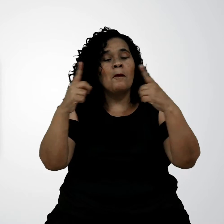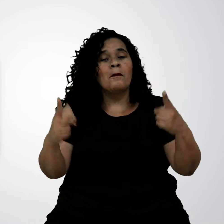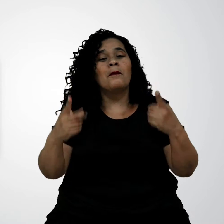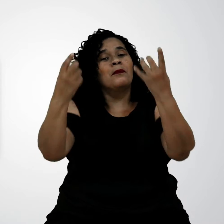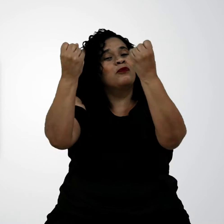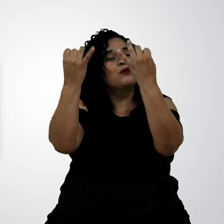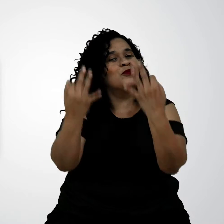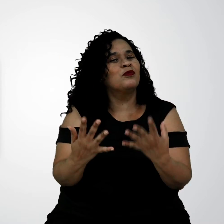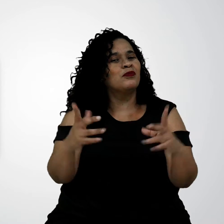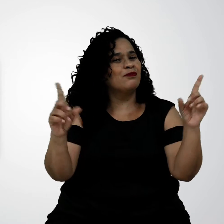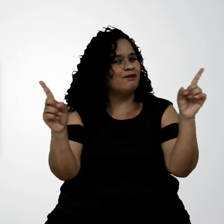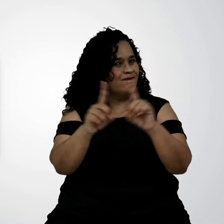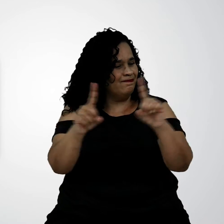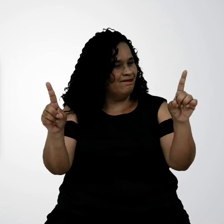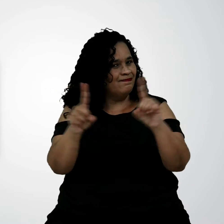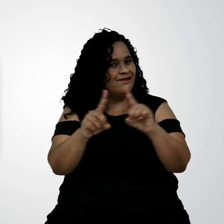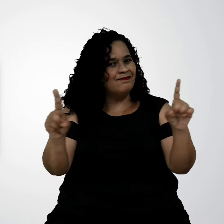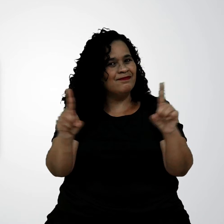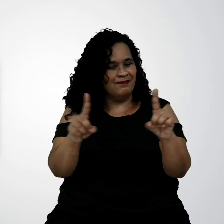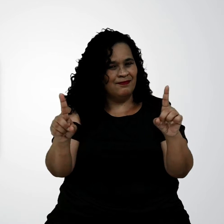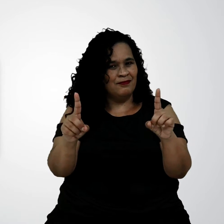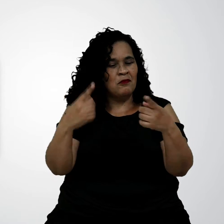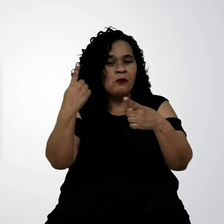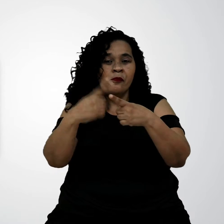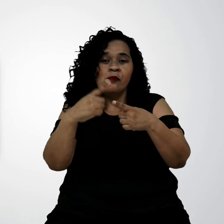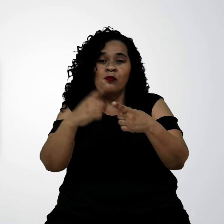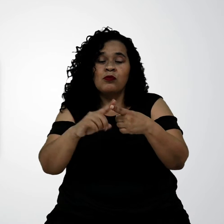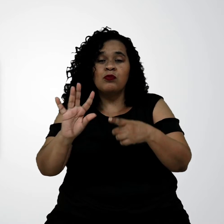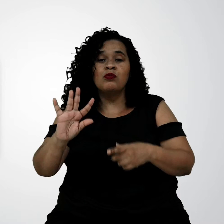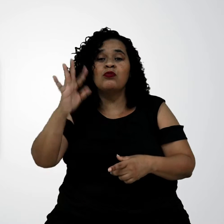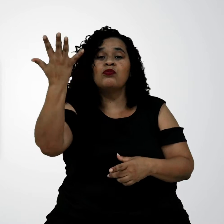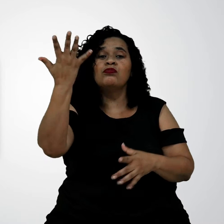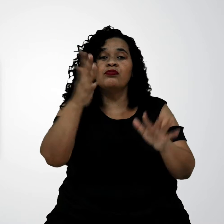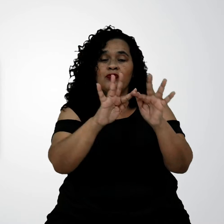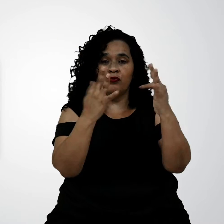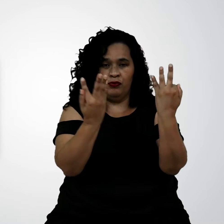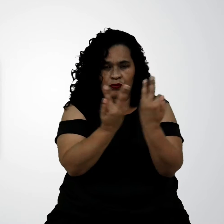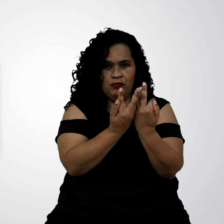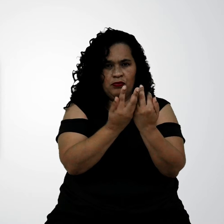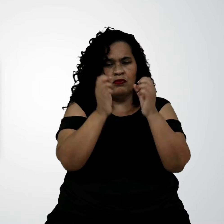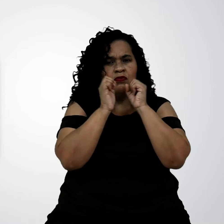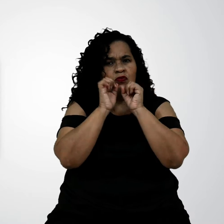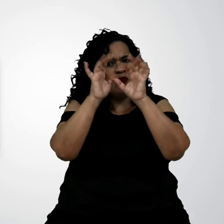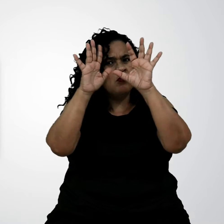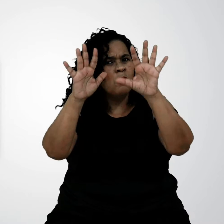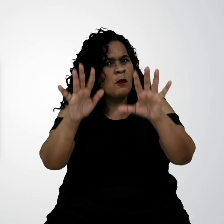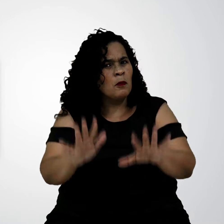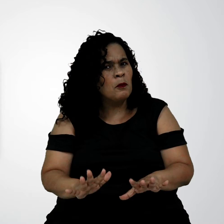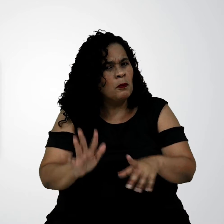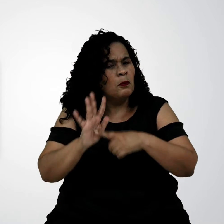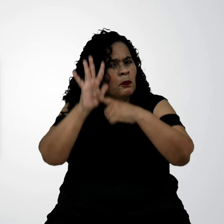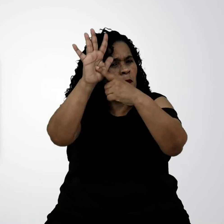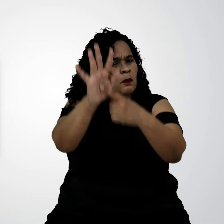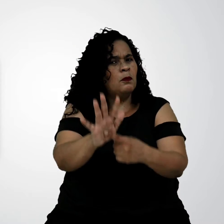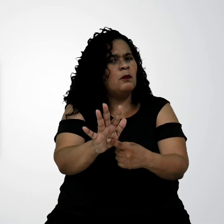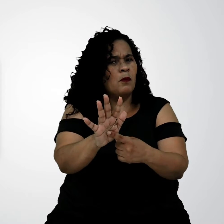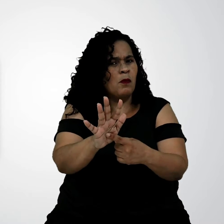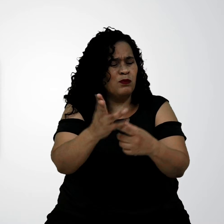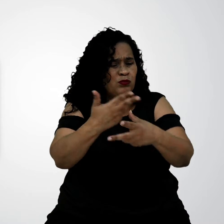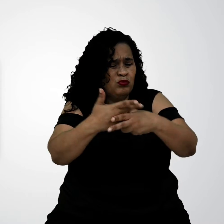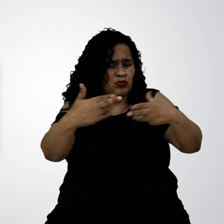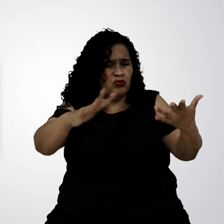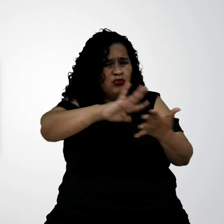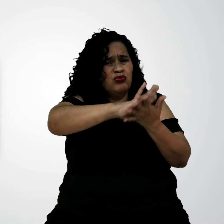é suficiente. O que aconteceu com essa família? Uma bênção se tornou algo totalmente destrutivo na vida